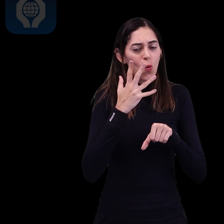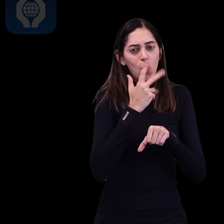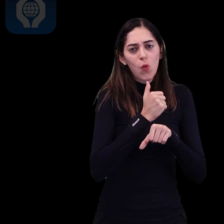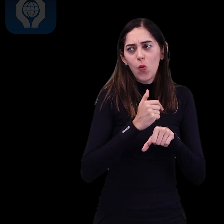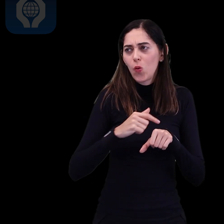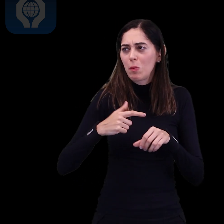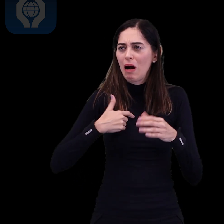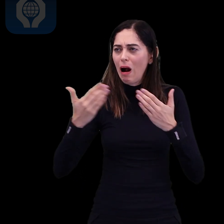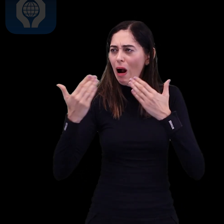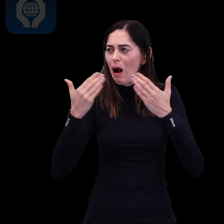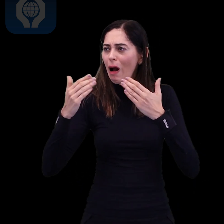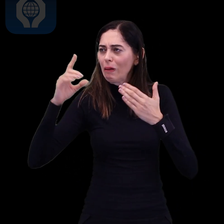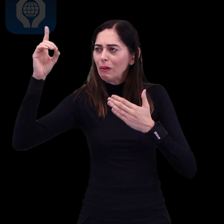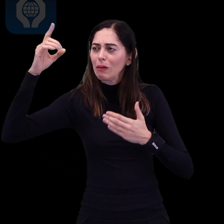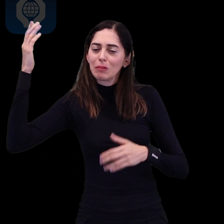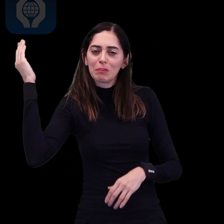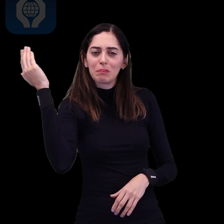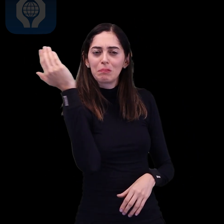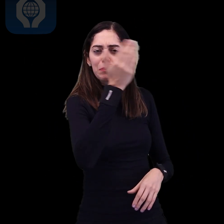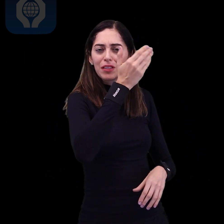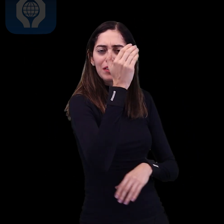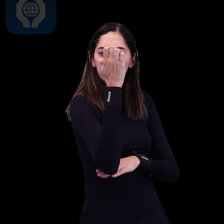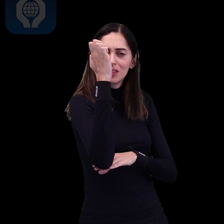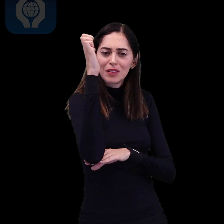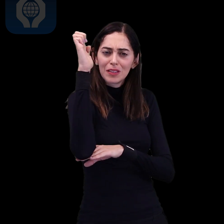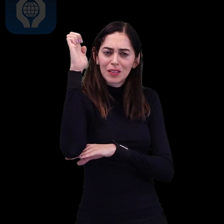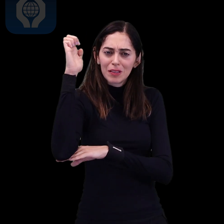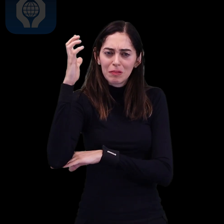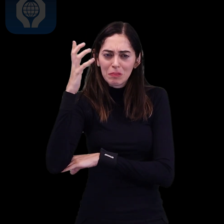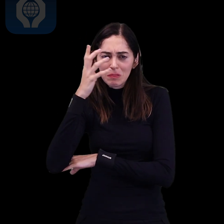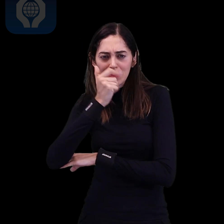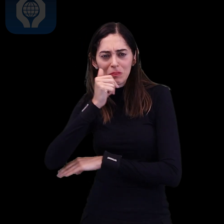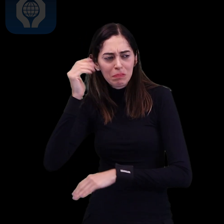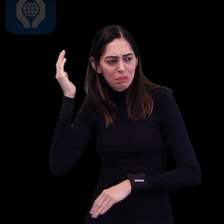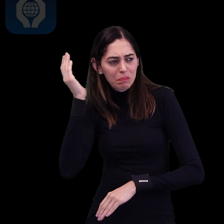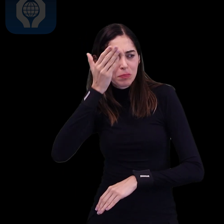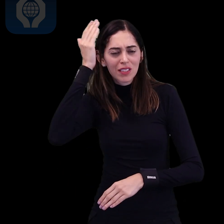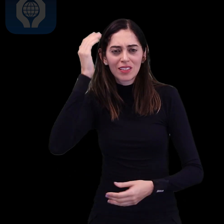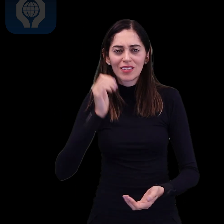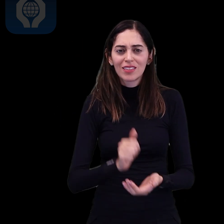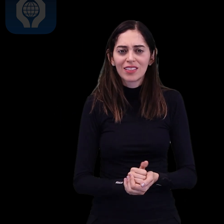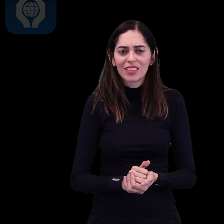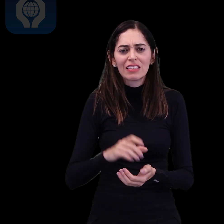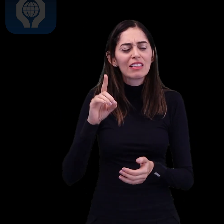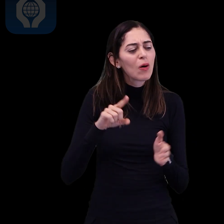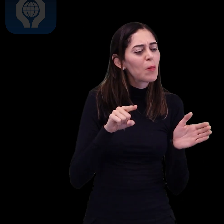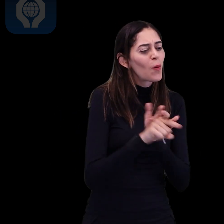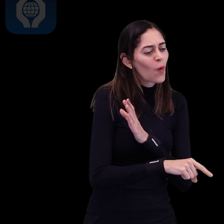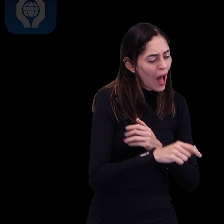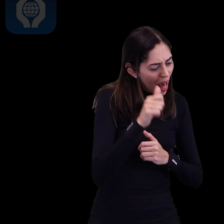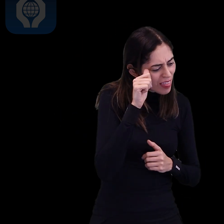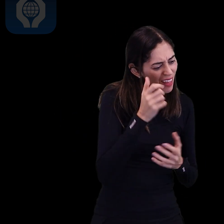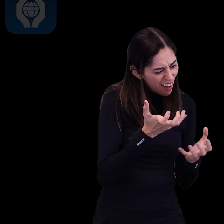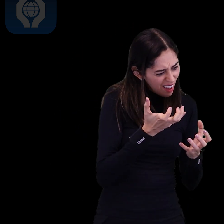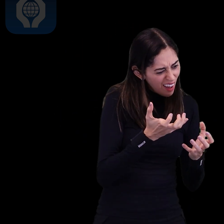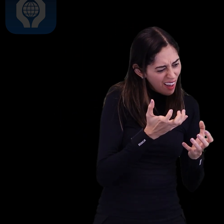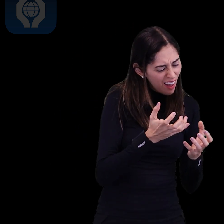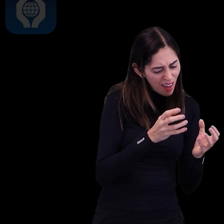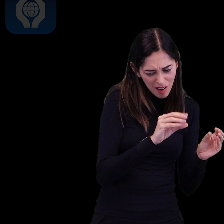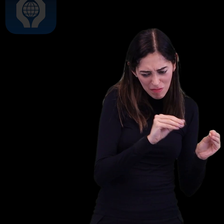Depois que Deus aprontou tudo, colocou Adão no jardim. Deus não perguntou a Adão se ele queria morar lá.